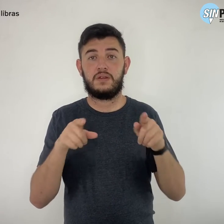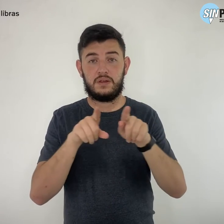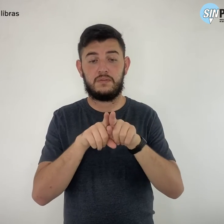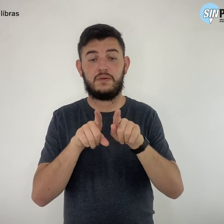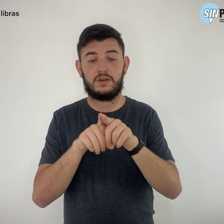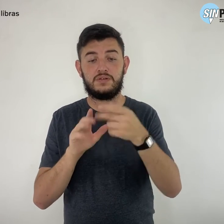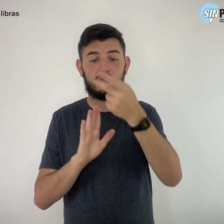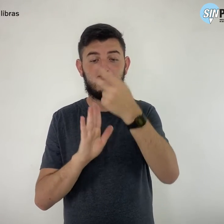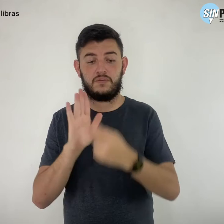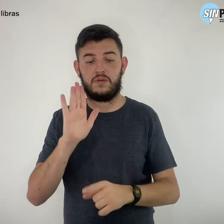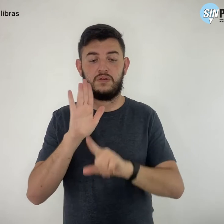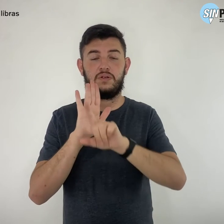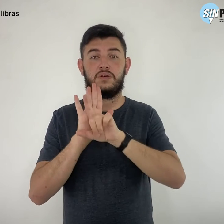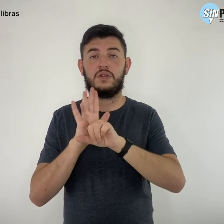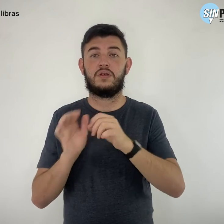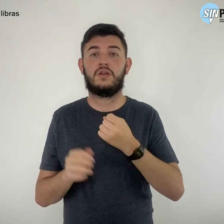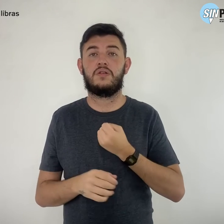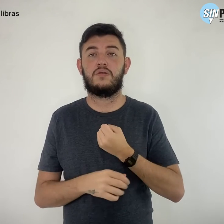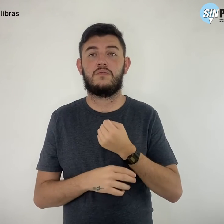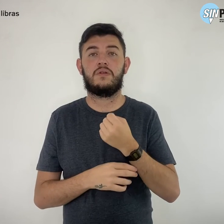o projeto de lei número